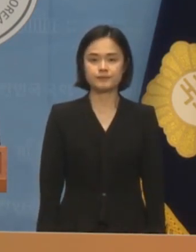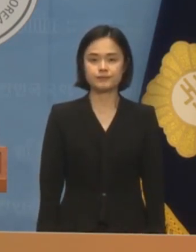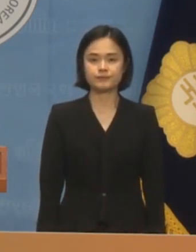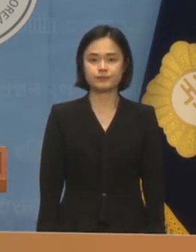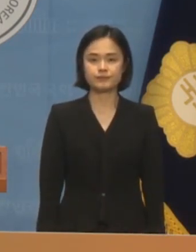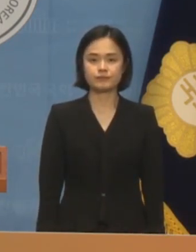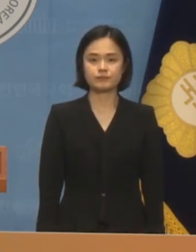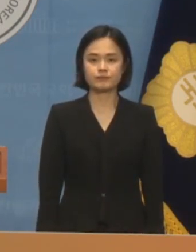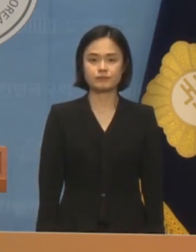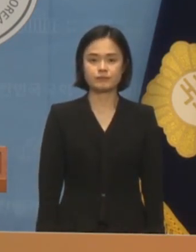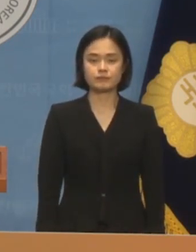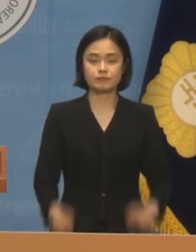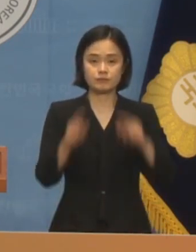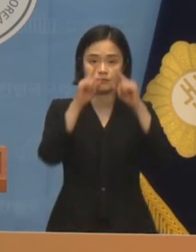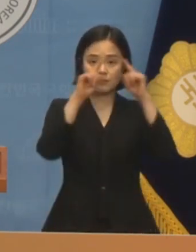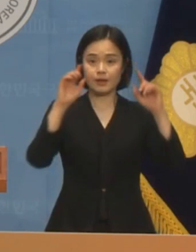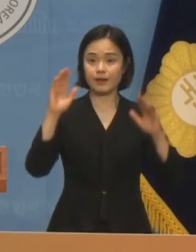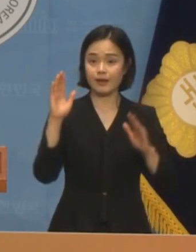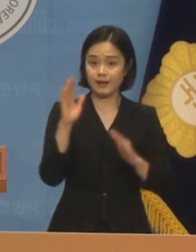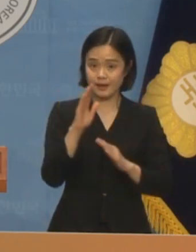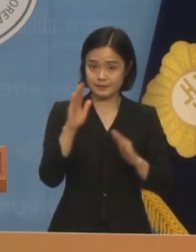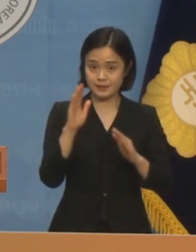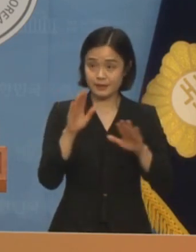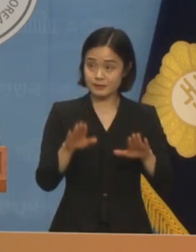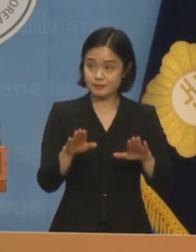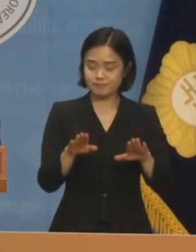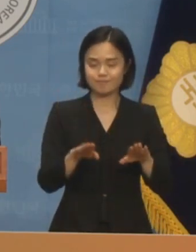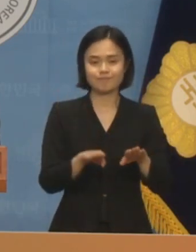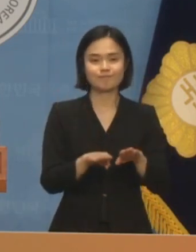어느덧 대학생들도 방학에 접어들었습니다.